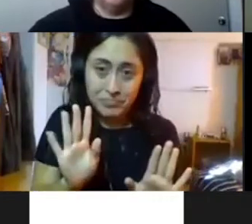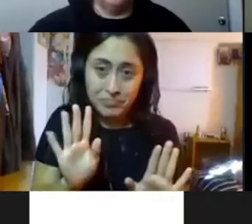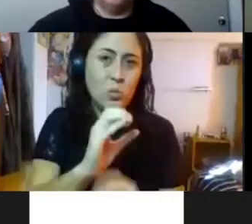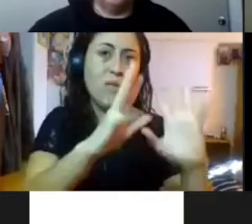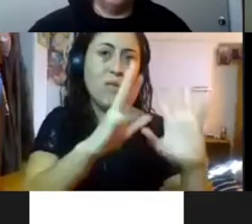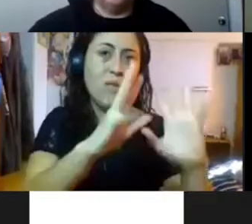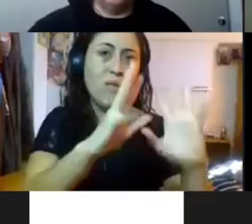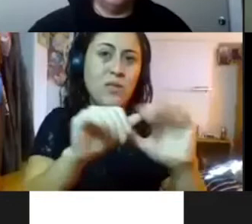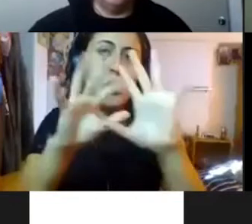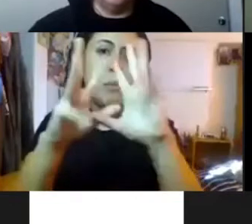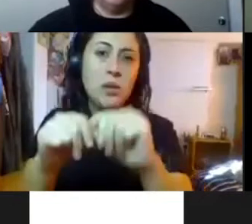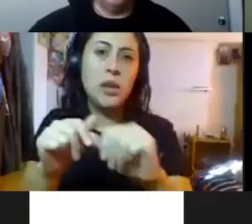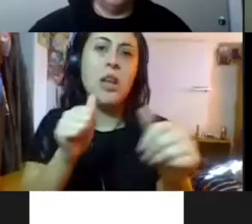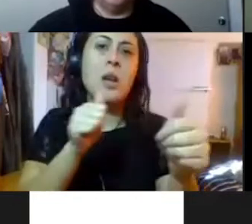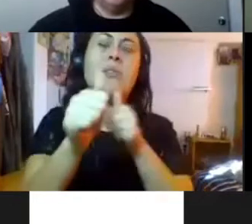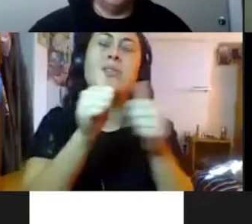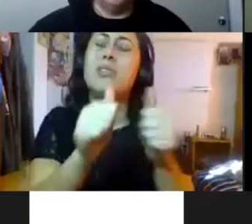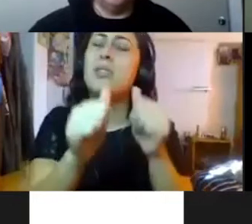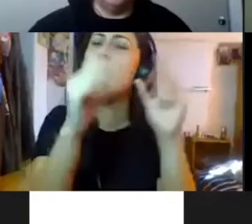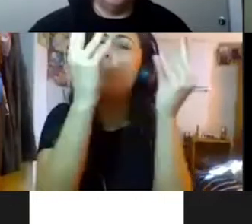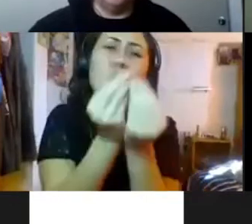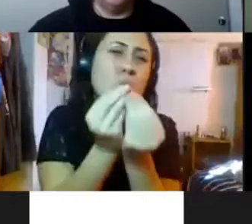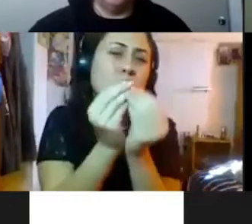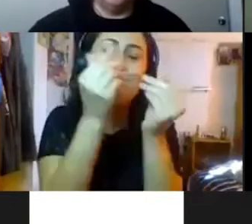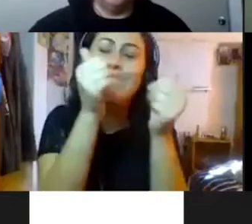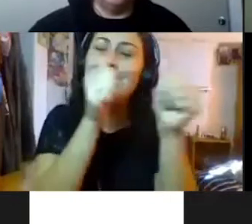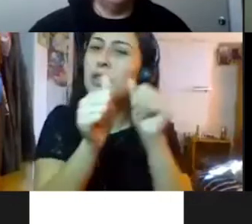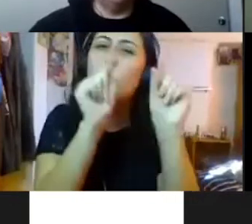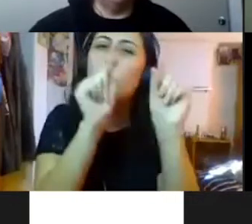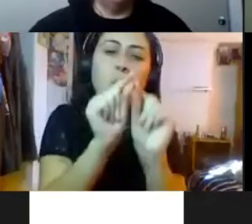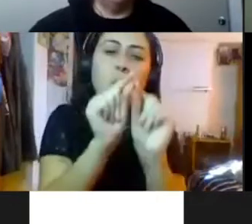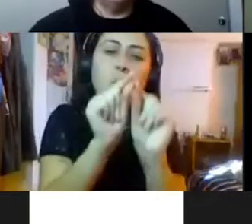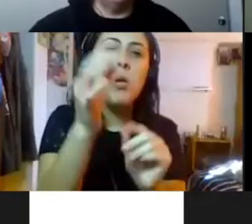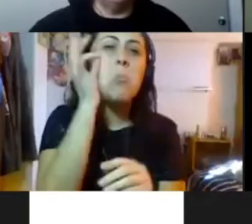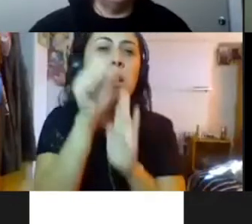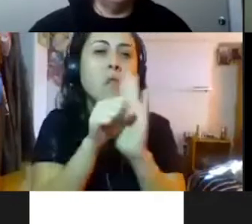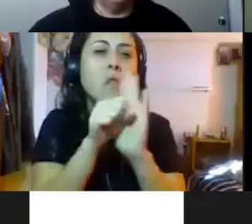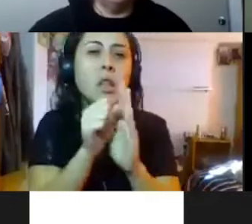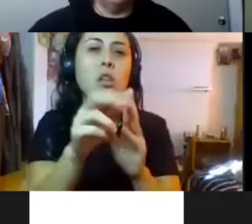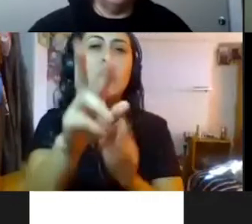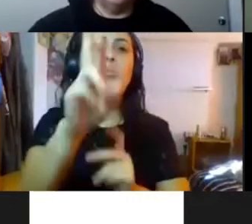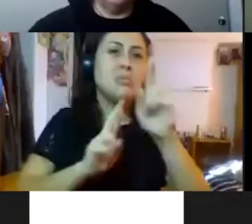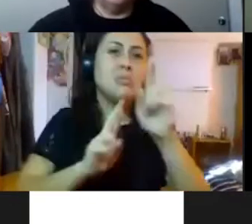han participado menos y las experiencias han sido muy interesantes.